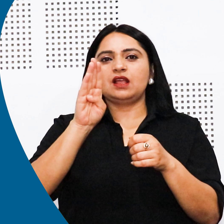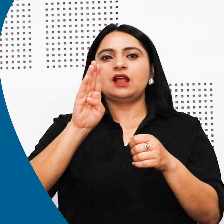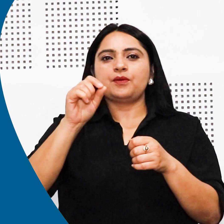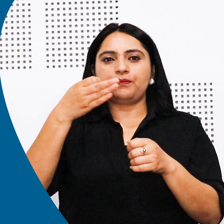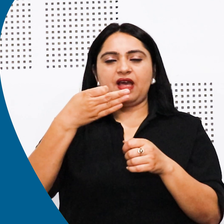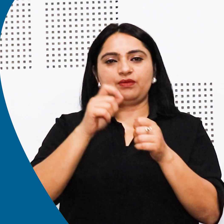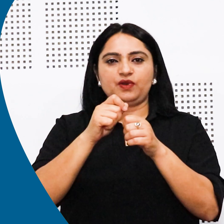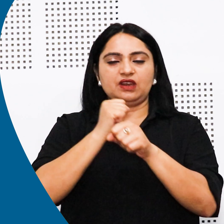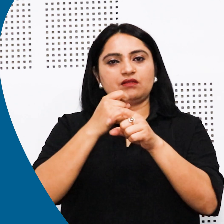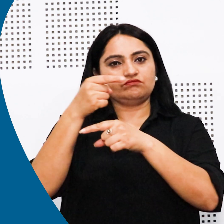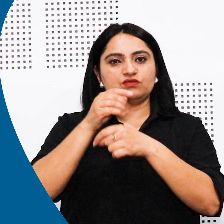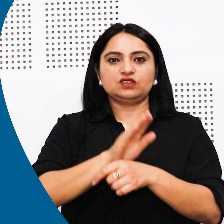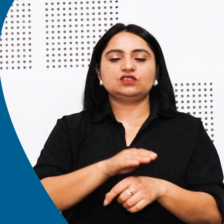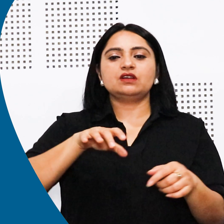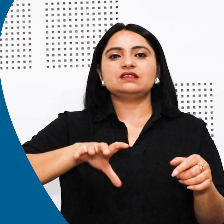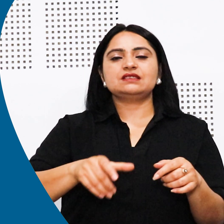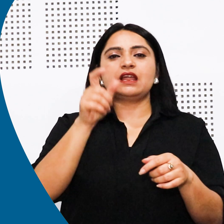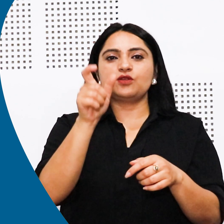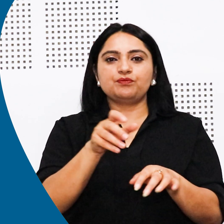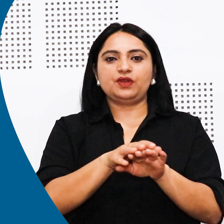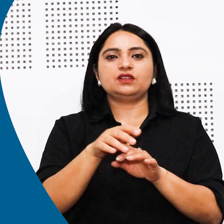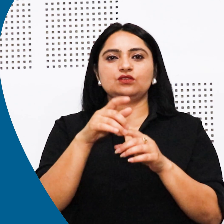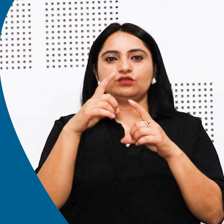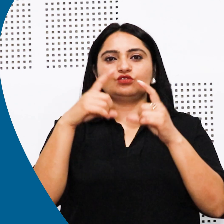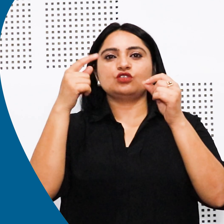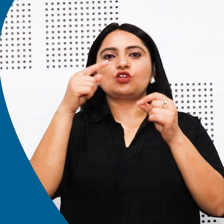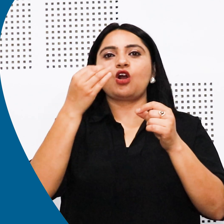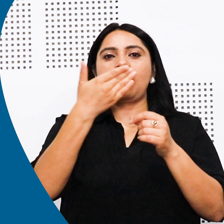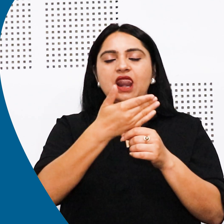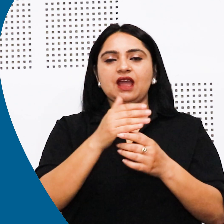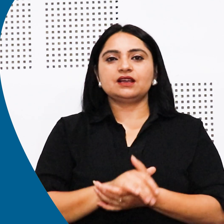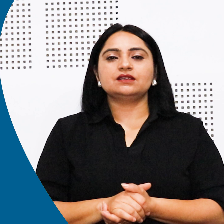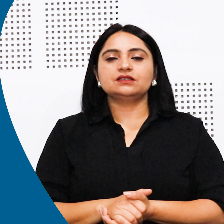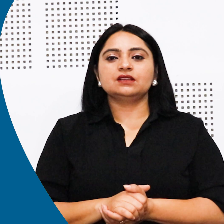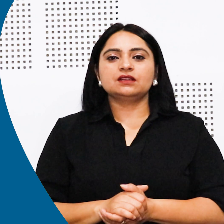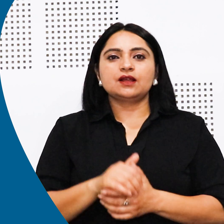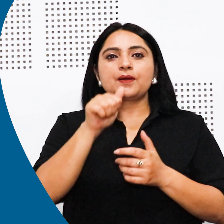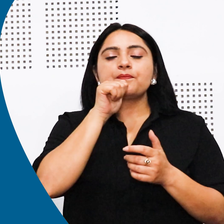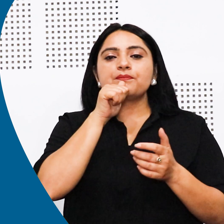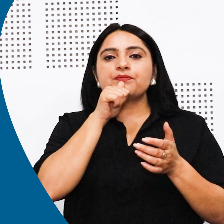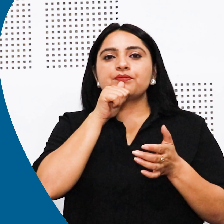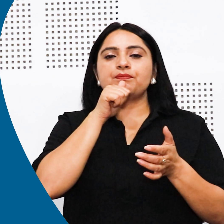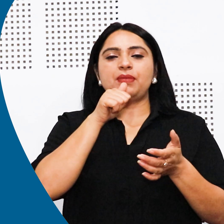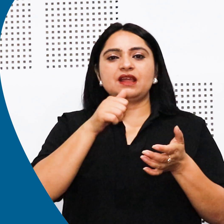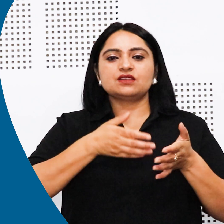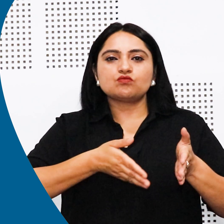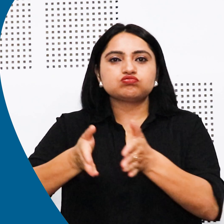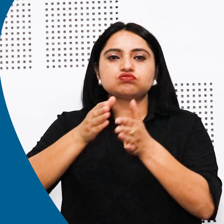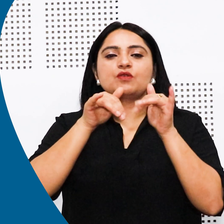पनि भइरहेको छ। स्थानीयवासी चन्द्रकला ढकाल, नेउपाने, पानी निकासा गर्नेदेखि लिएर